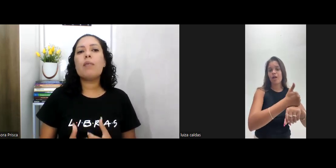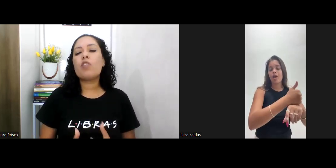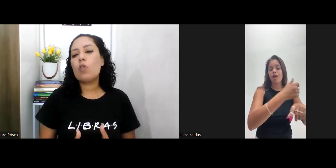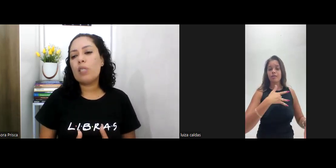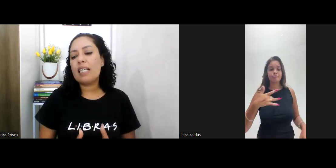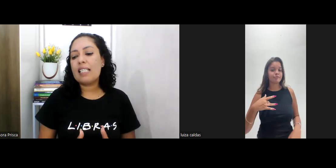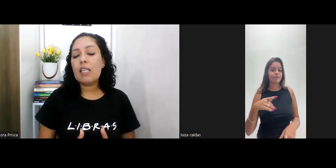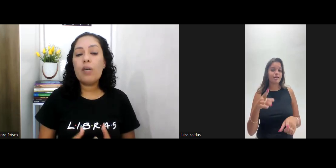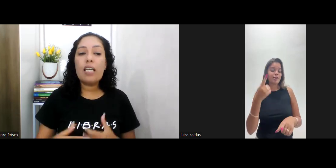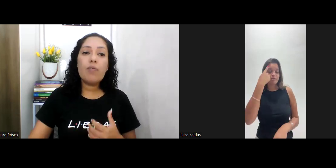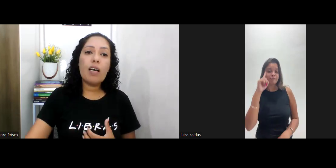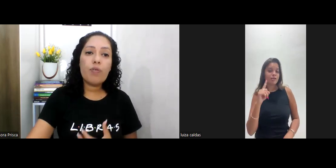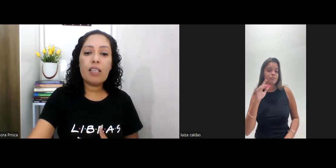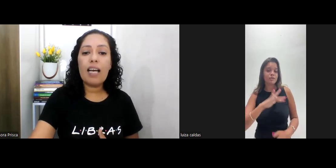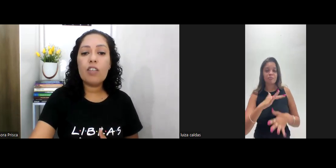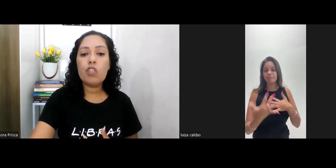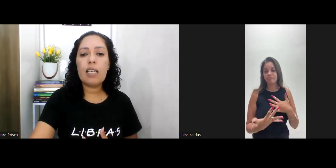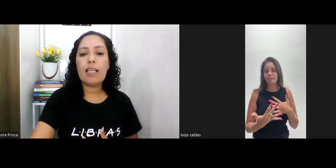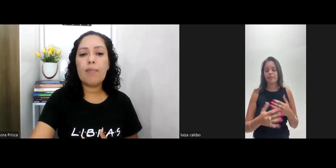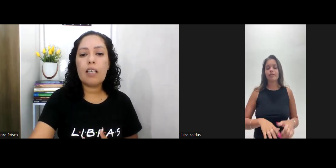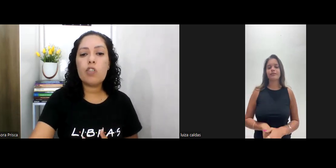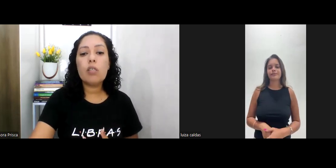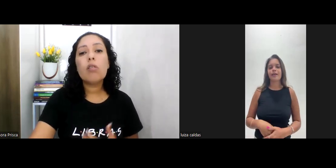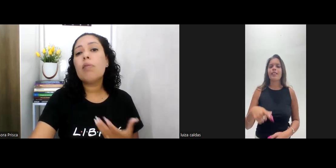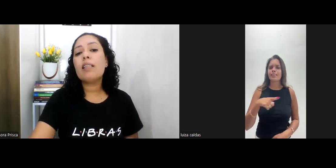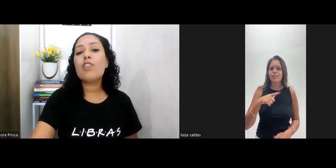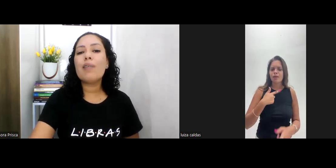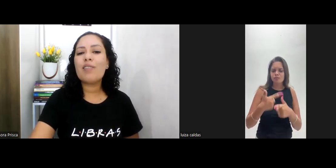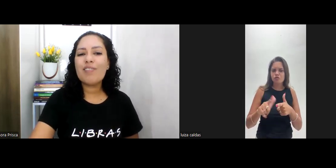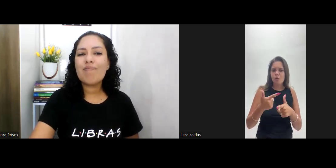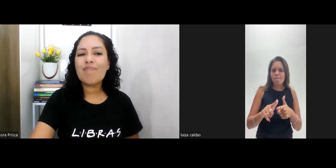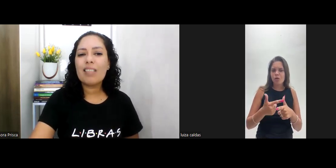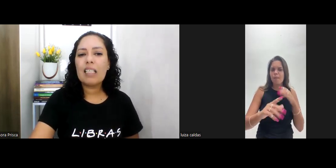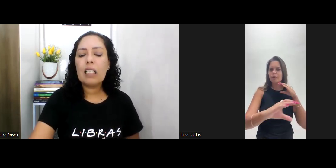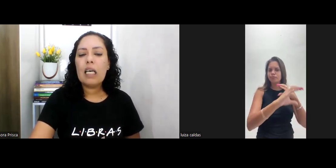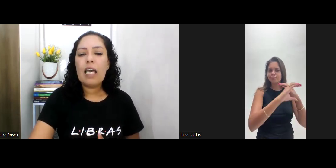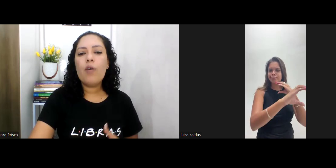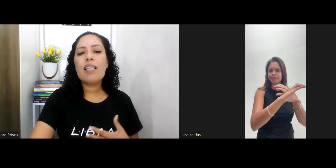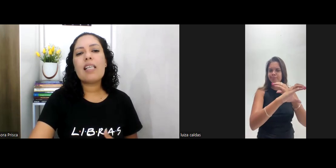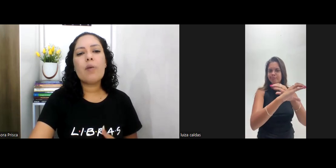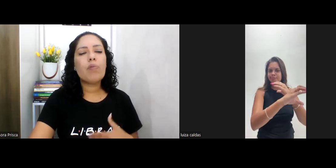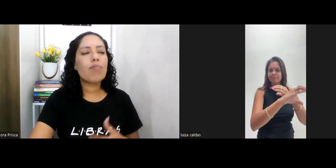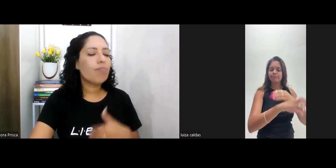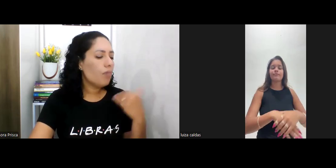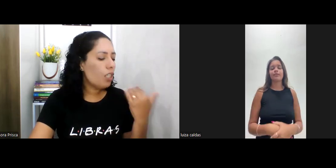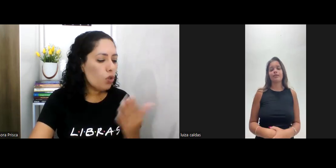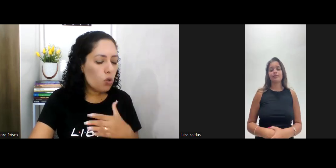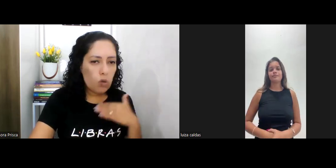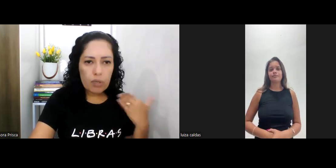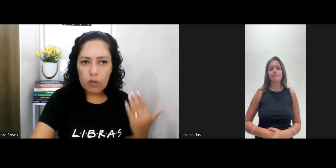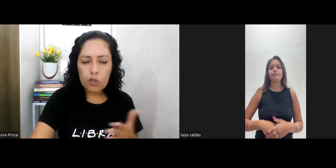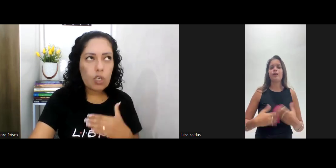Esse problema de comunicação, ele vai afetar diretamente o atendimento. Eu recebo